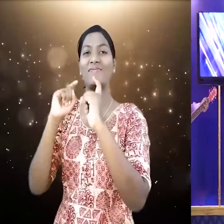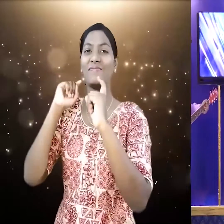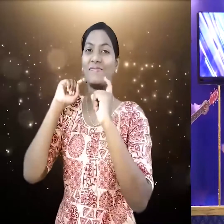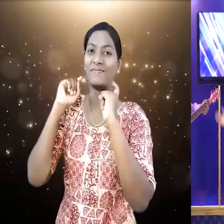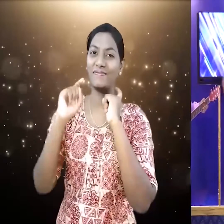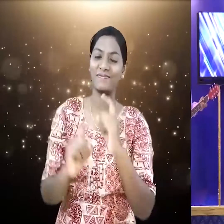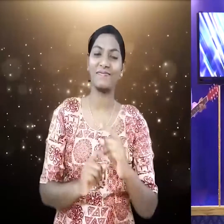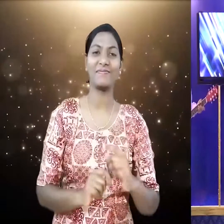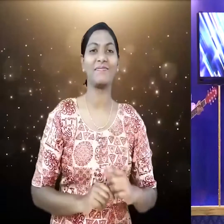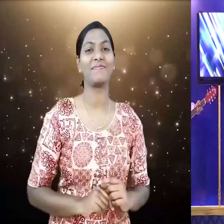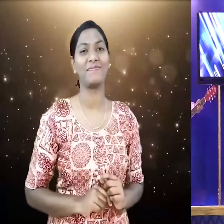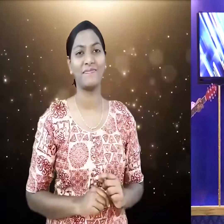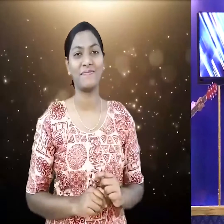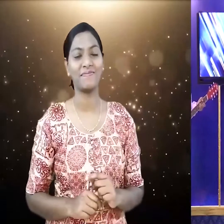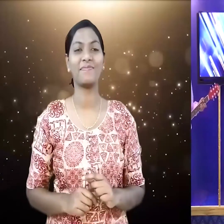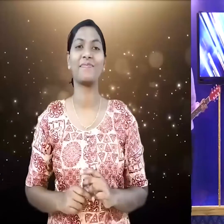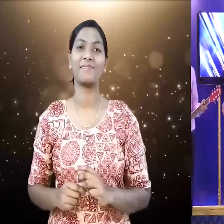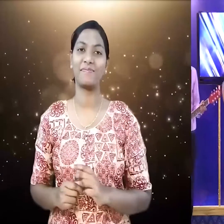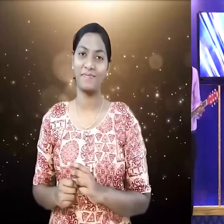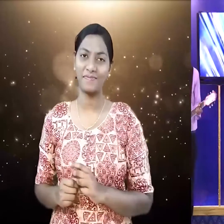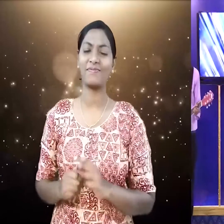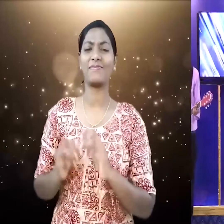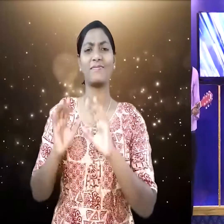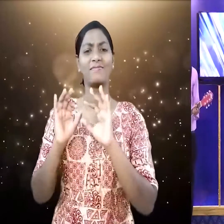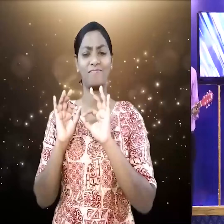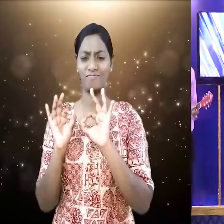है, तू नियंत्रण में